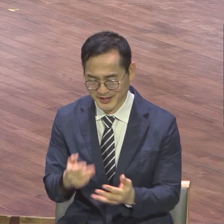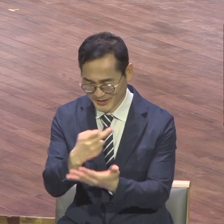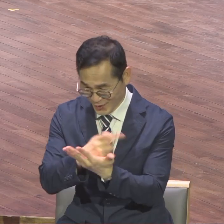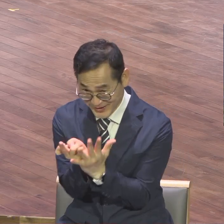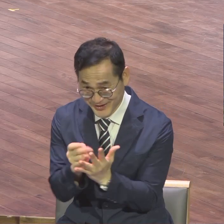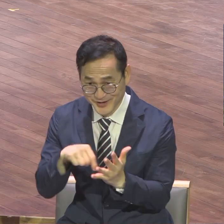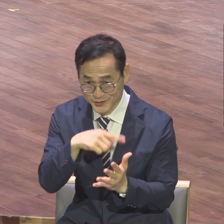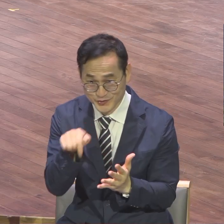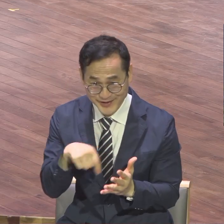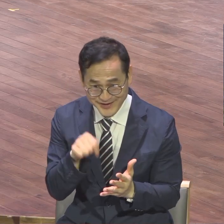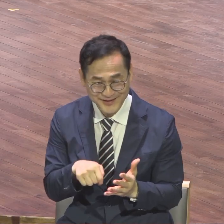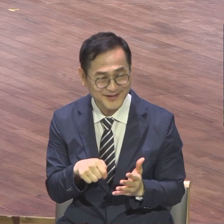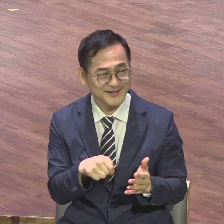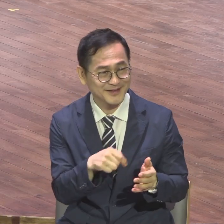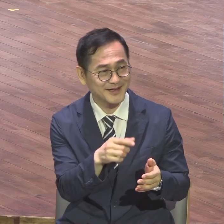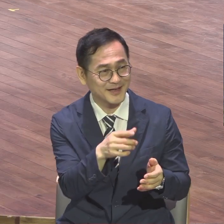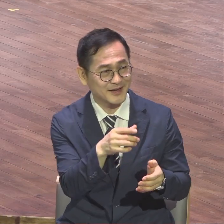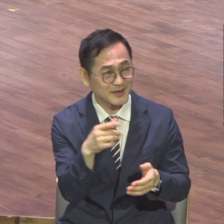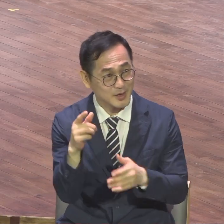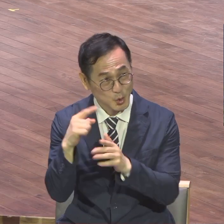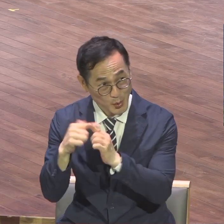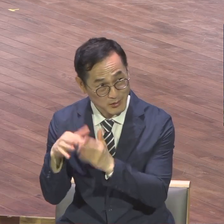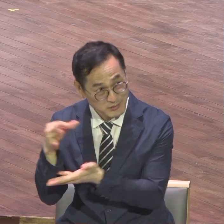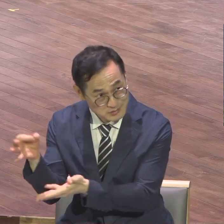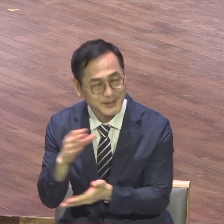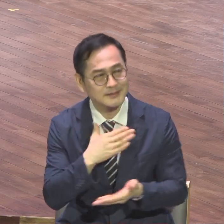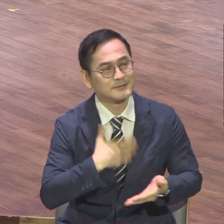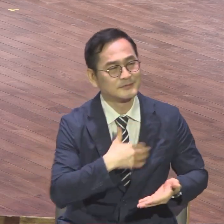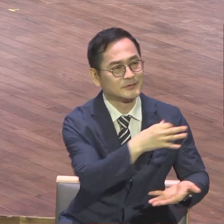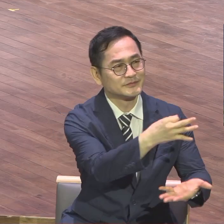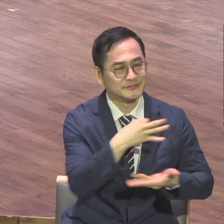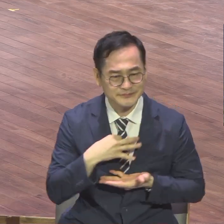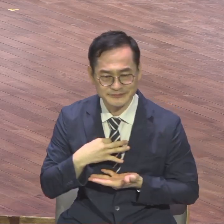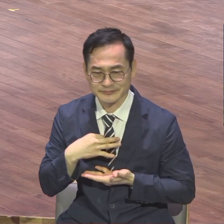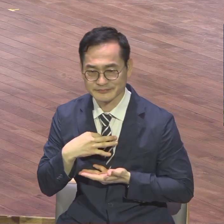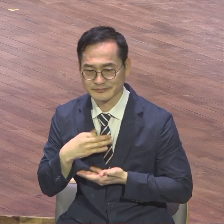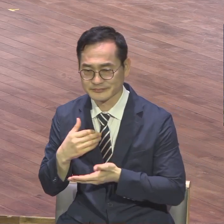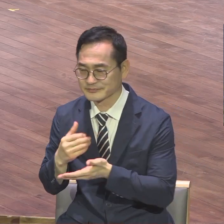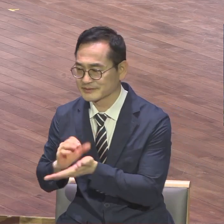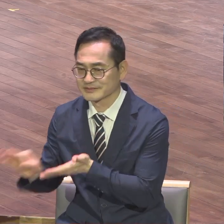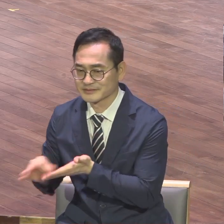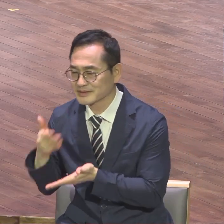반 죽었어요. 와 시청각 교육.